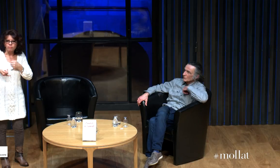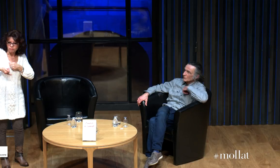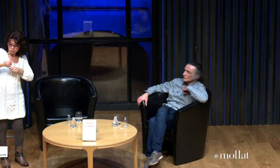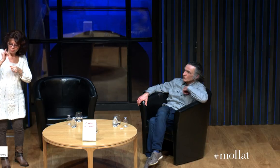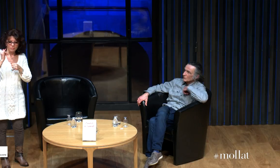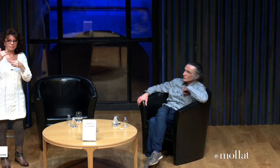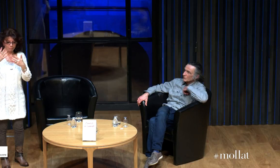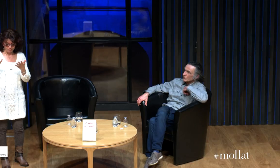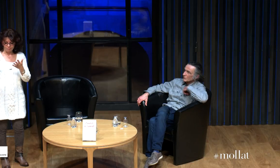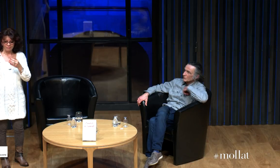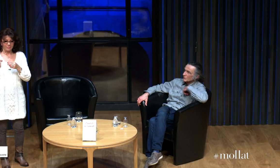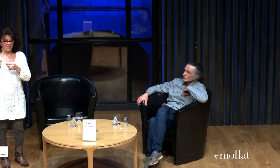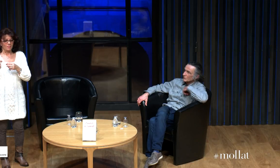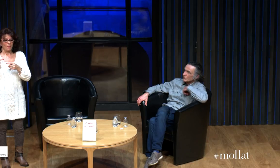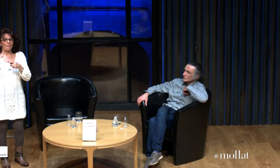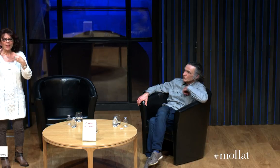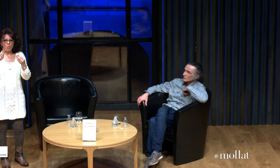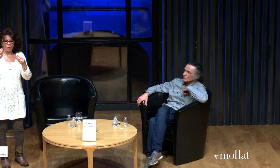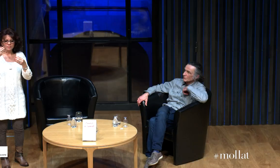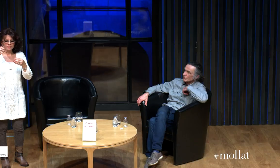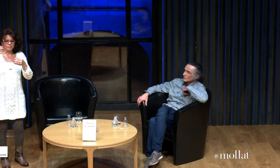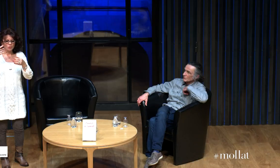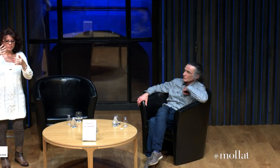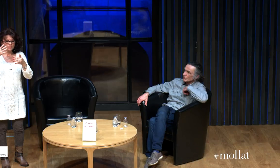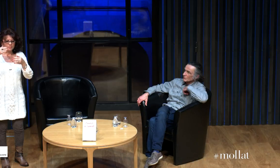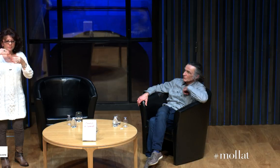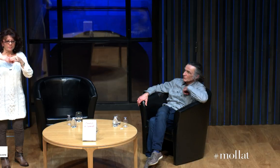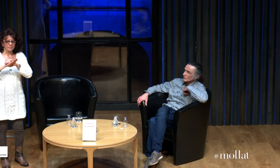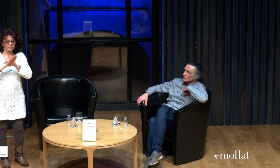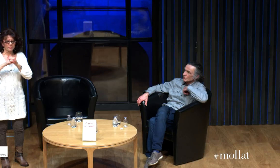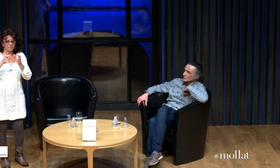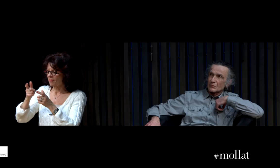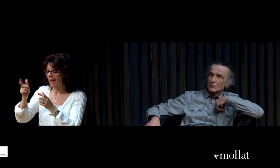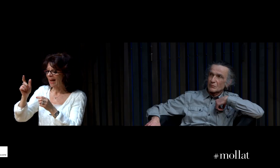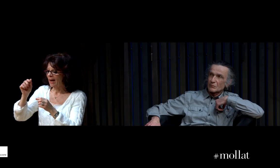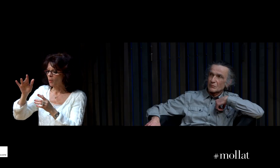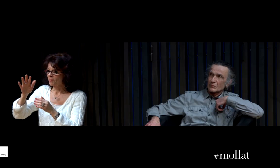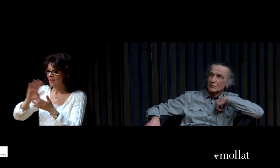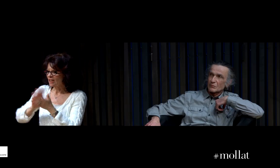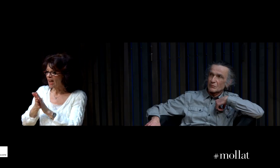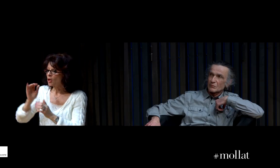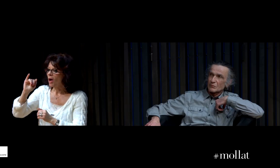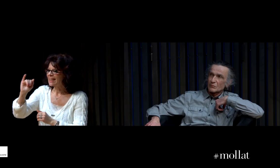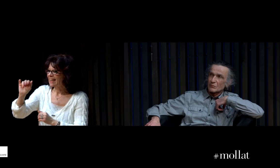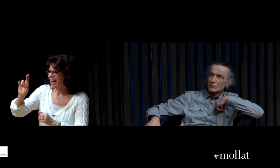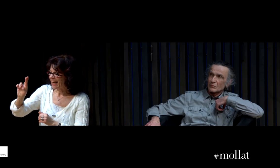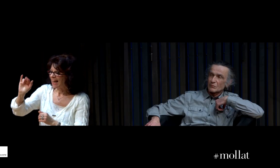dire? Donc, je me suis dit, allez, tente le coup, vas-y. J'ai intégré